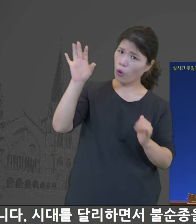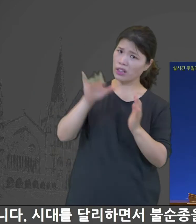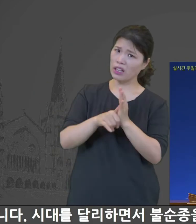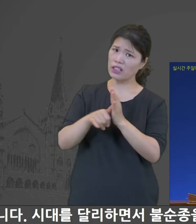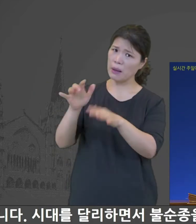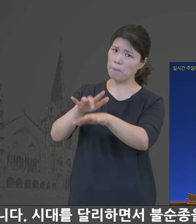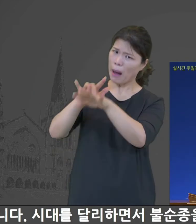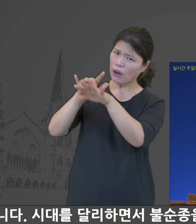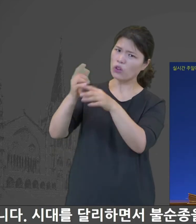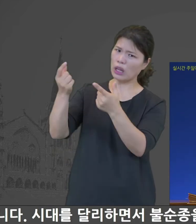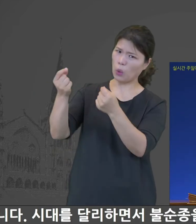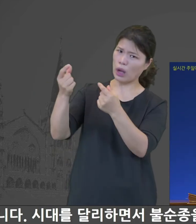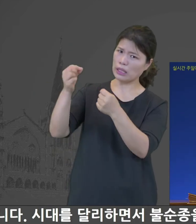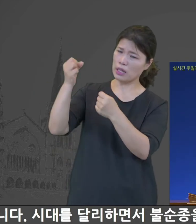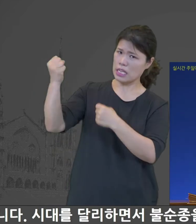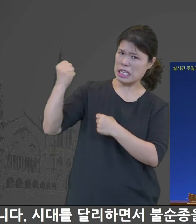그가